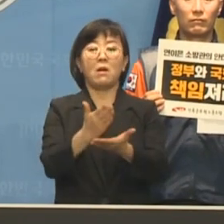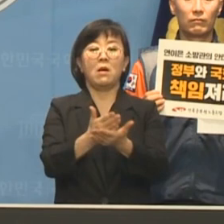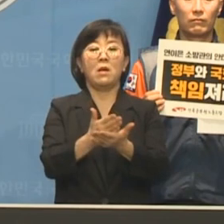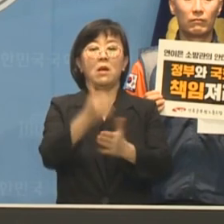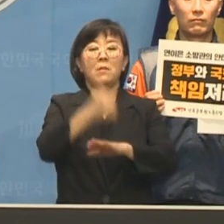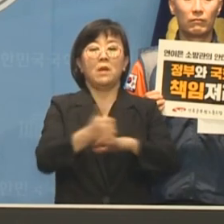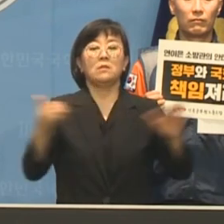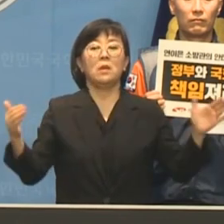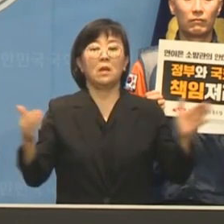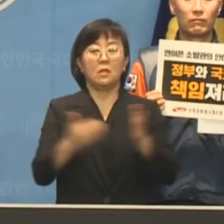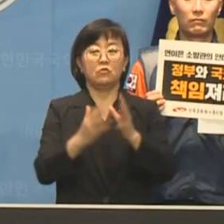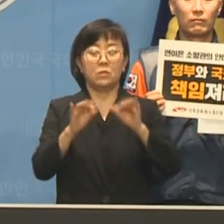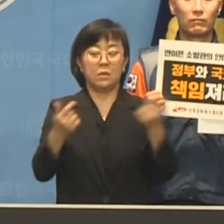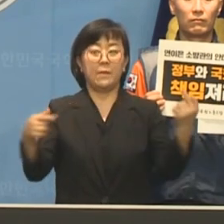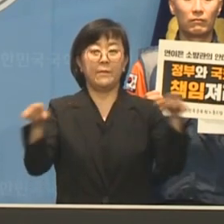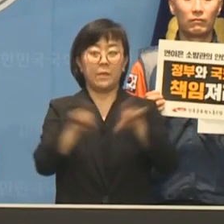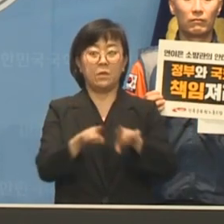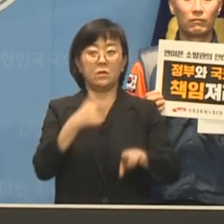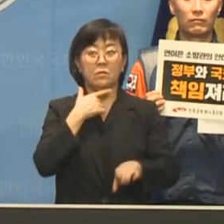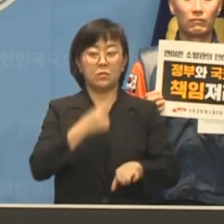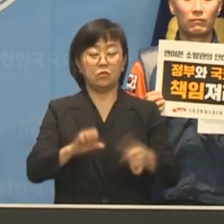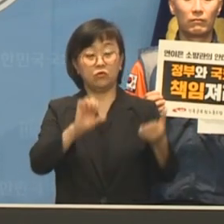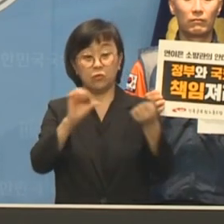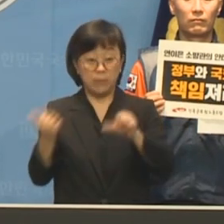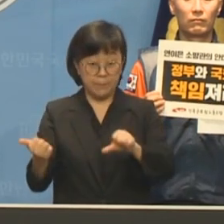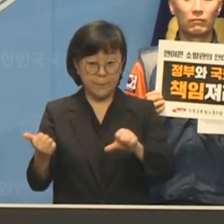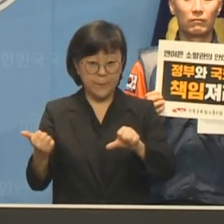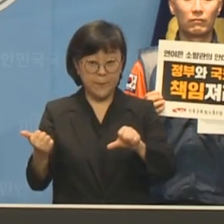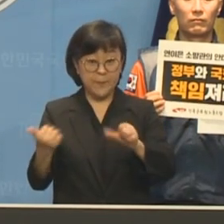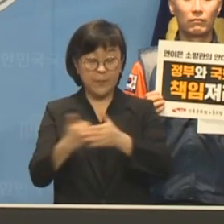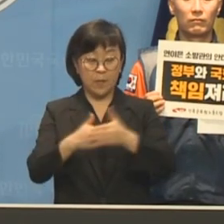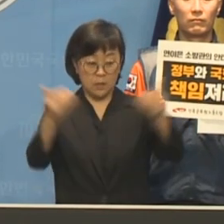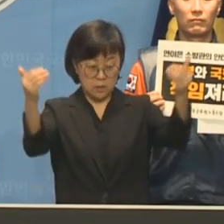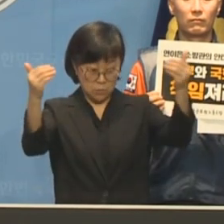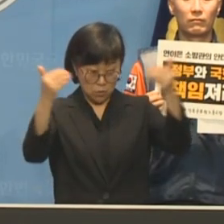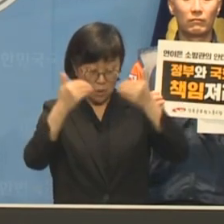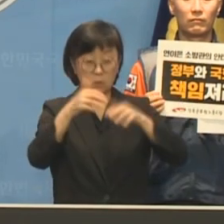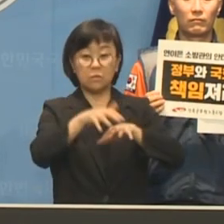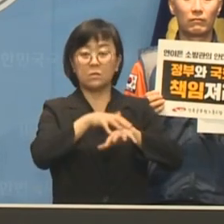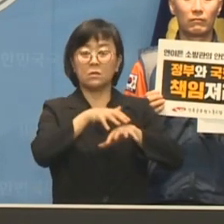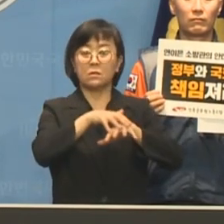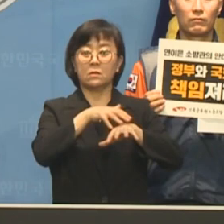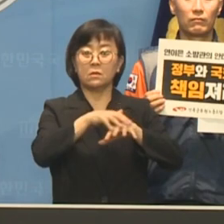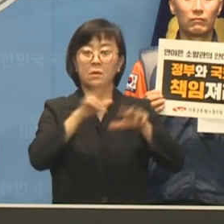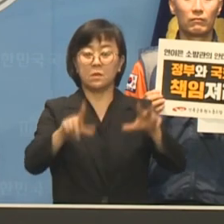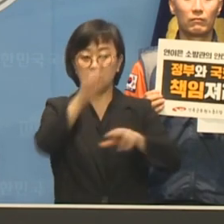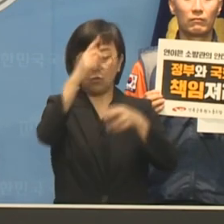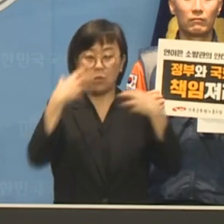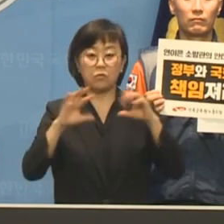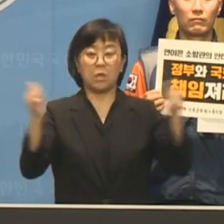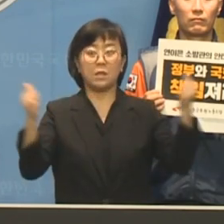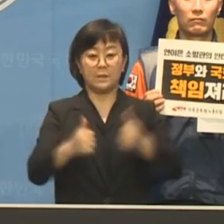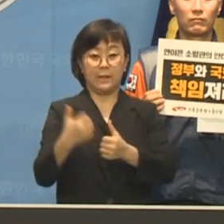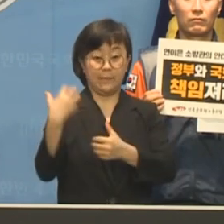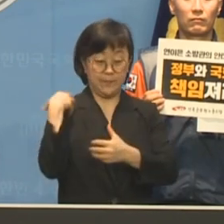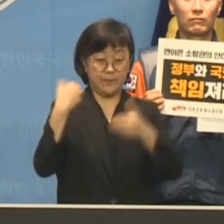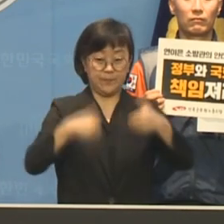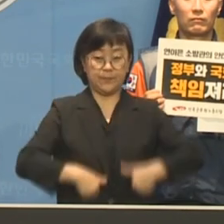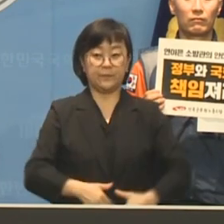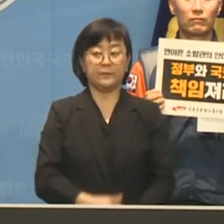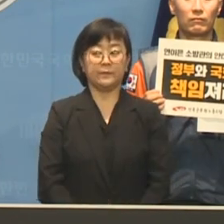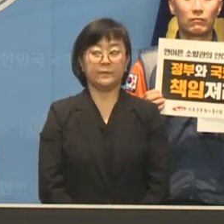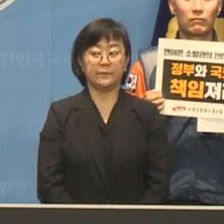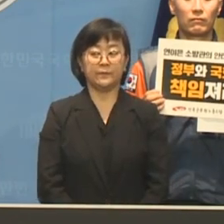국민과 함께하는 것입니다. 죽어야만 주목받는 조직, 이제 정부와 국회는 책임져야 합니다.